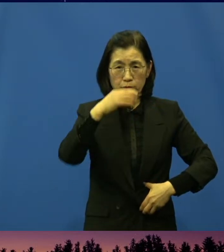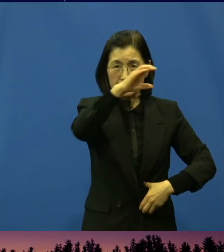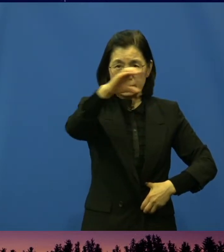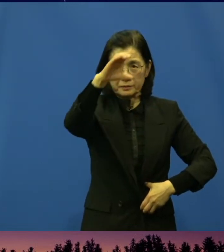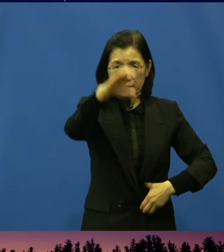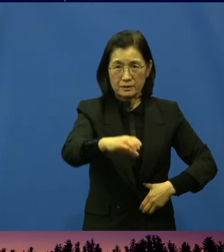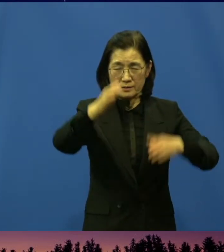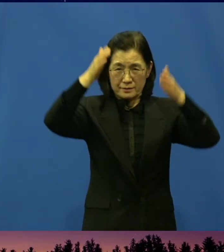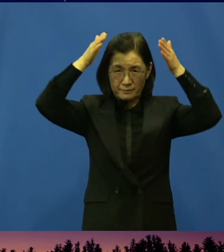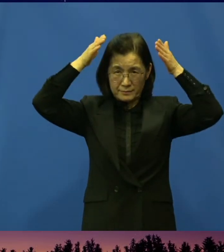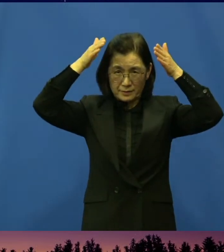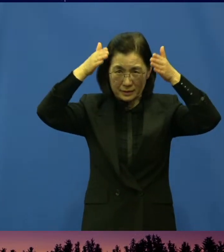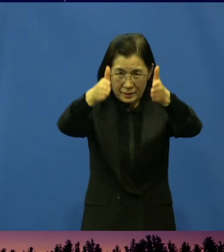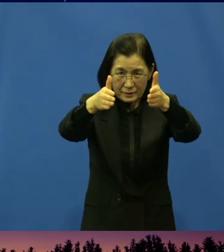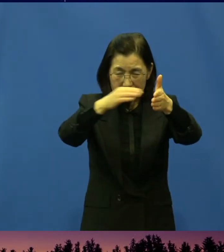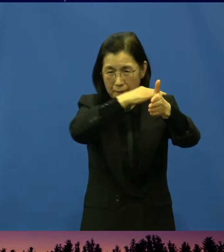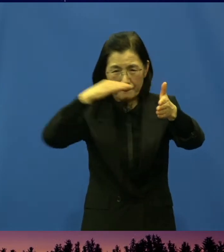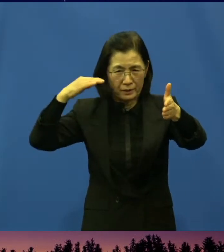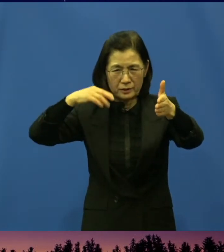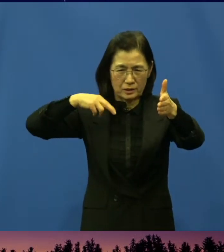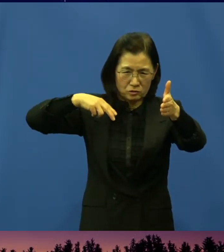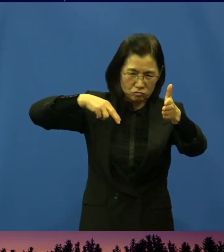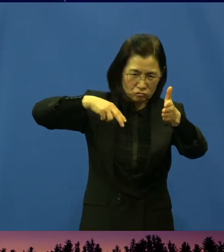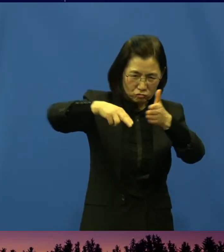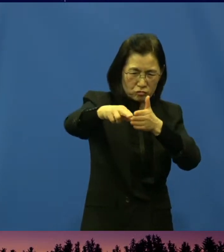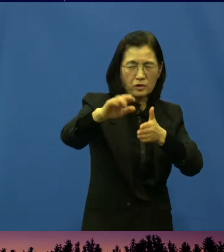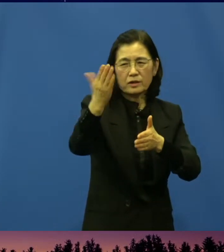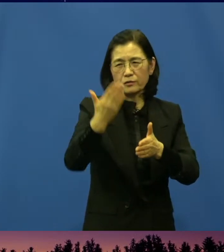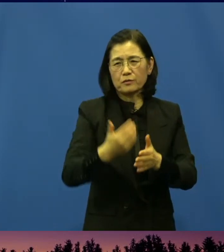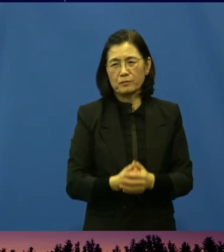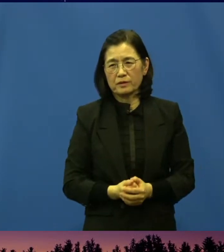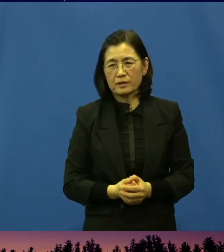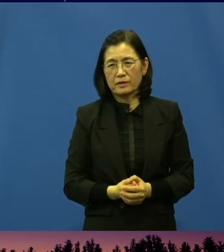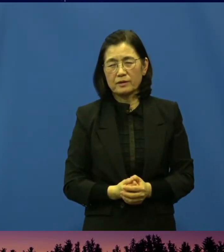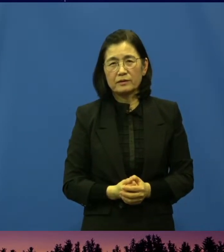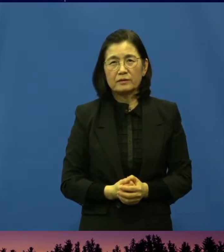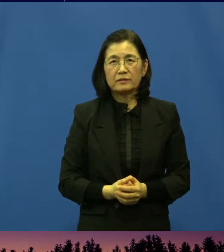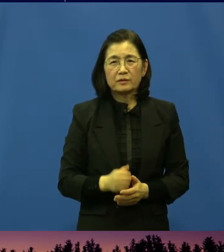저는 오늘 이 밤에 오신 여러분들도 다 직행을 타세요, 직행.